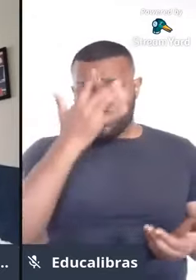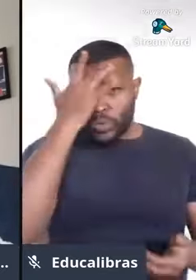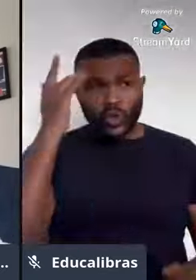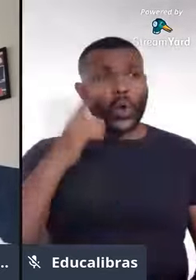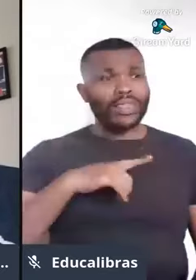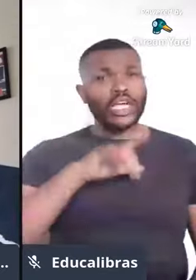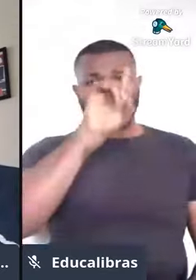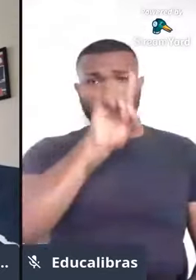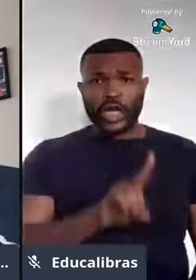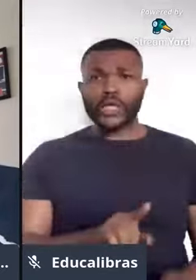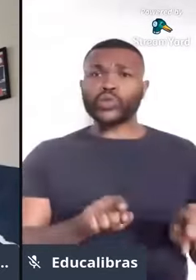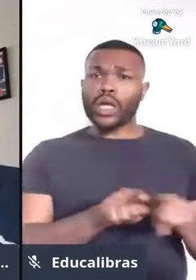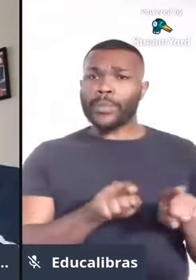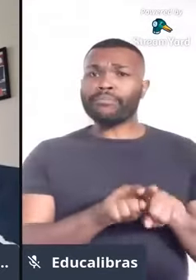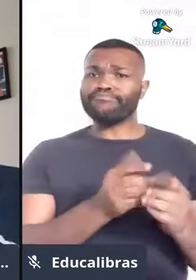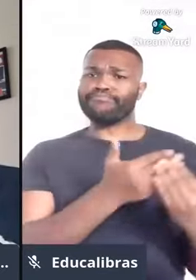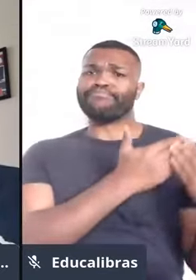deveres, né?